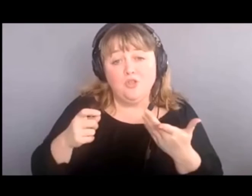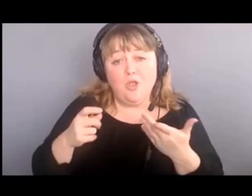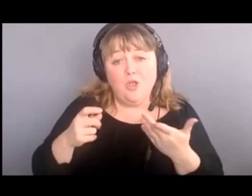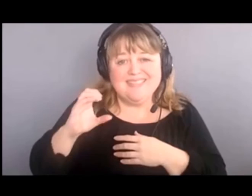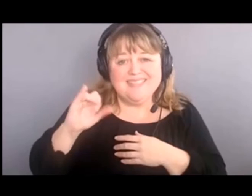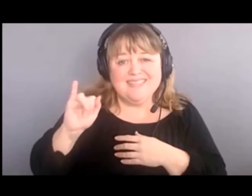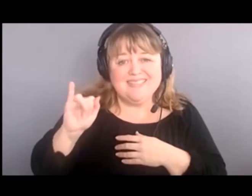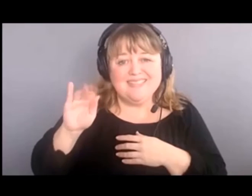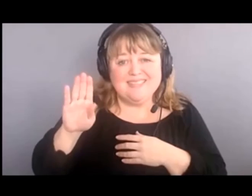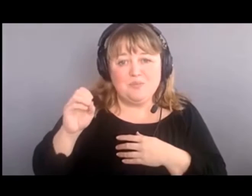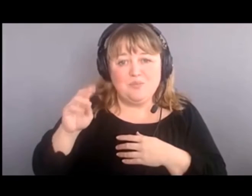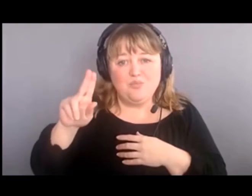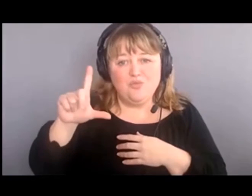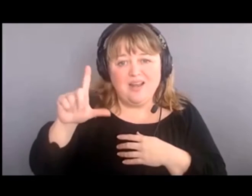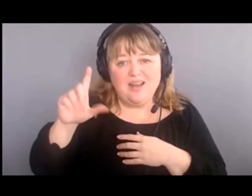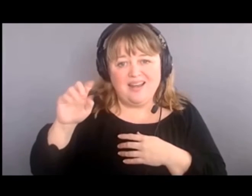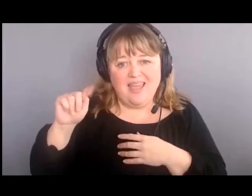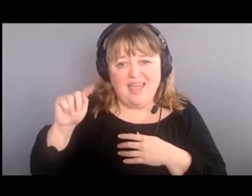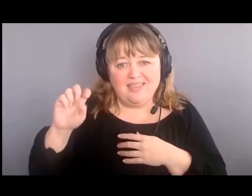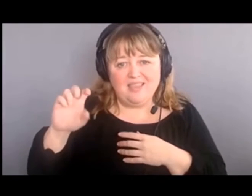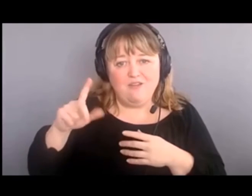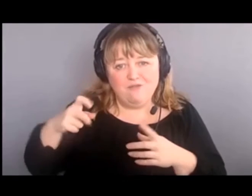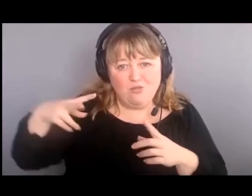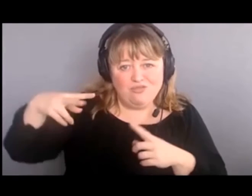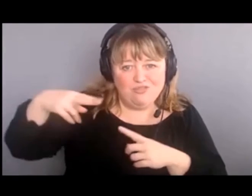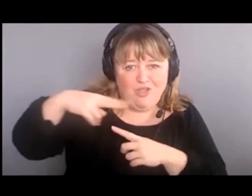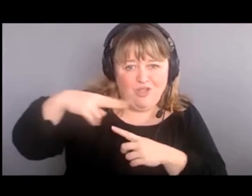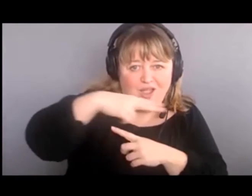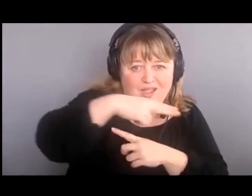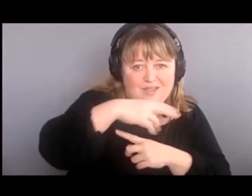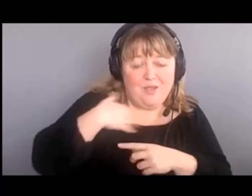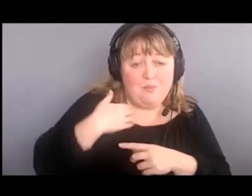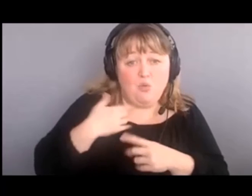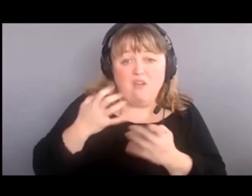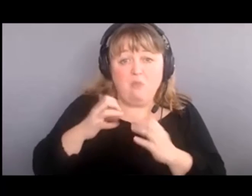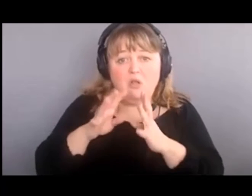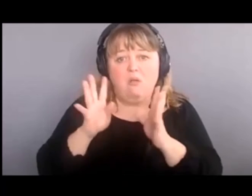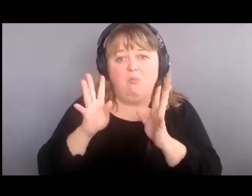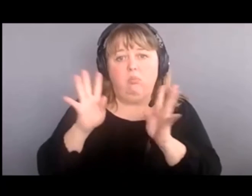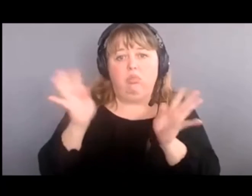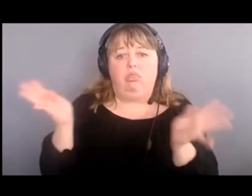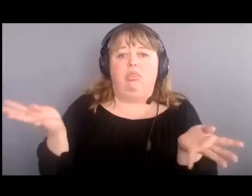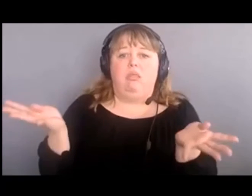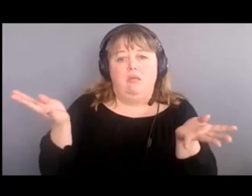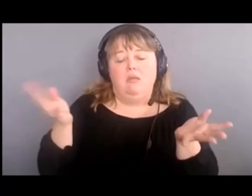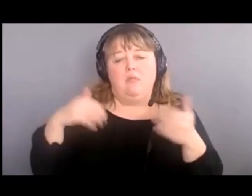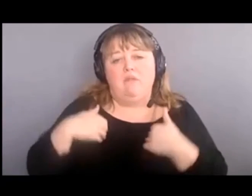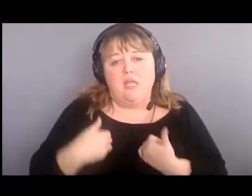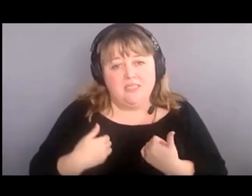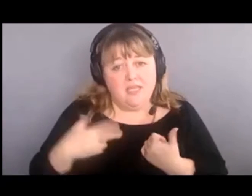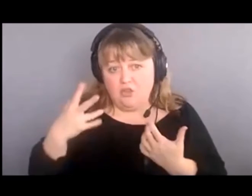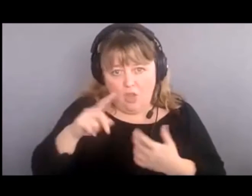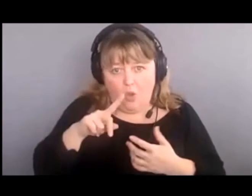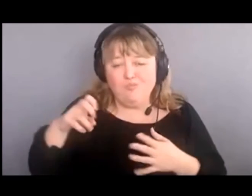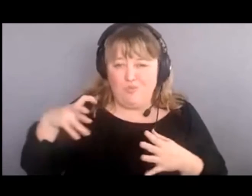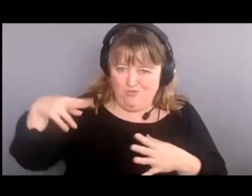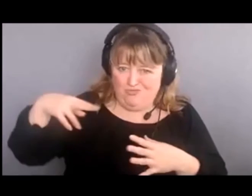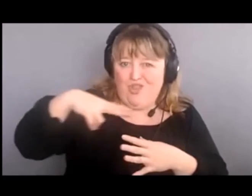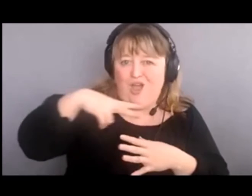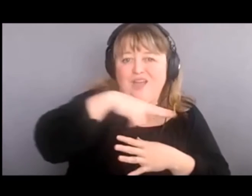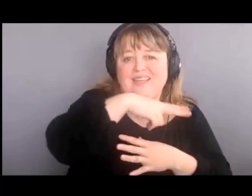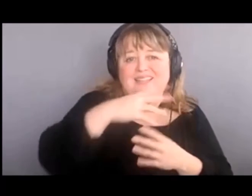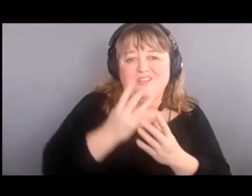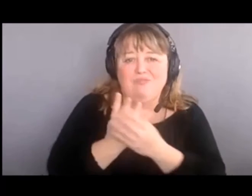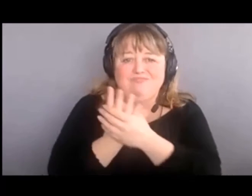veut pas qu'elle se penche ou qu'elle se fatigue. On veut améliorer, favoriser sa croissance. Donc, taillez votre ciboulette